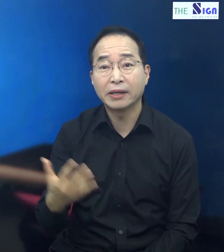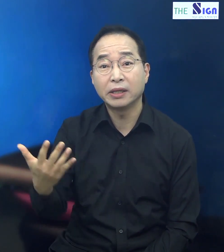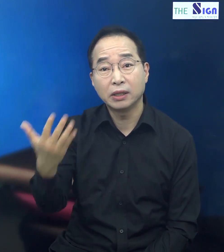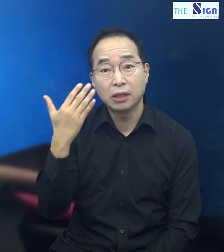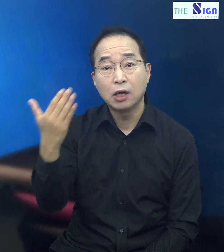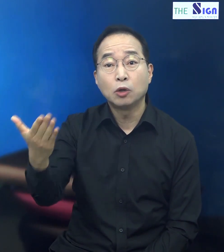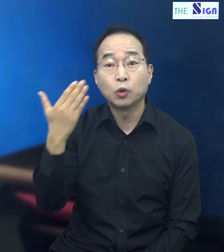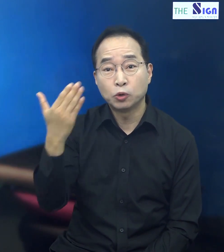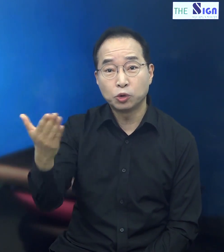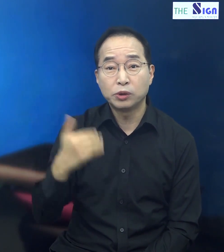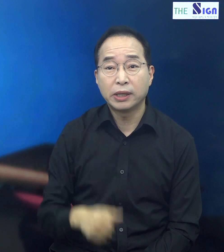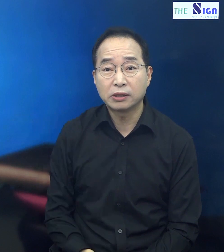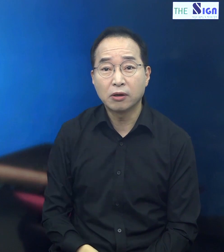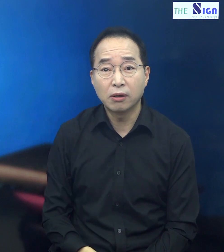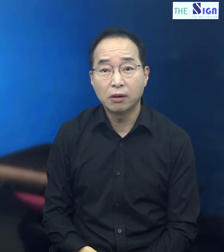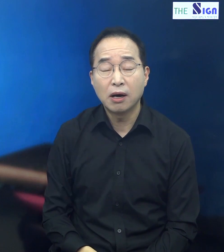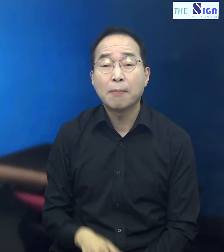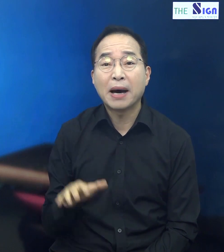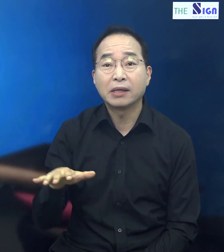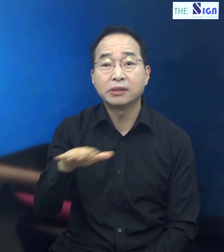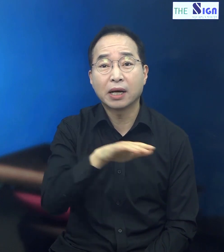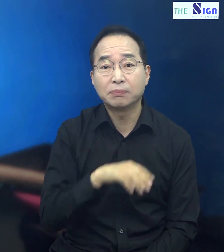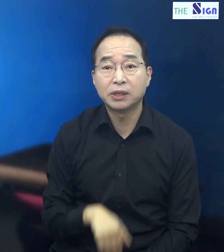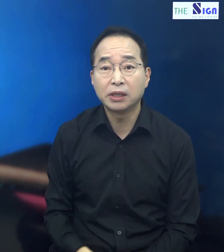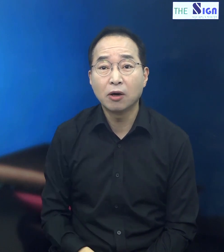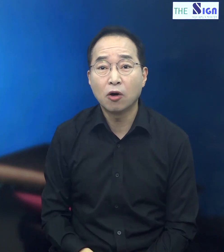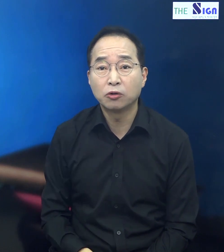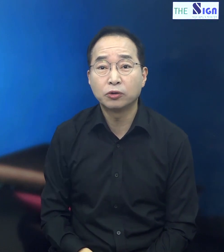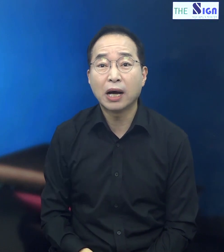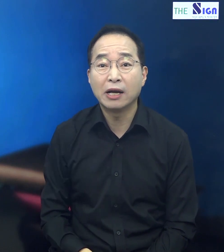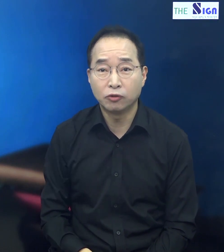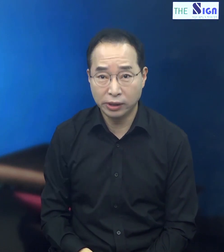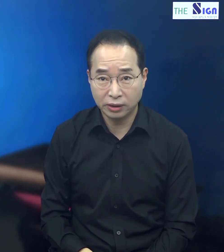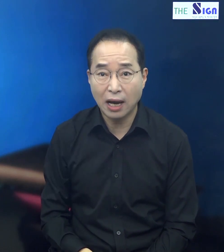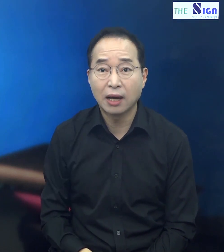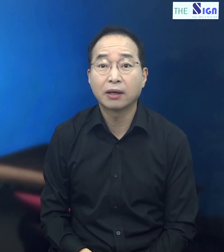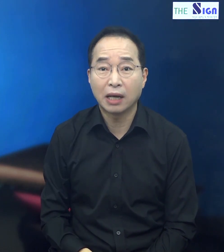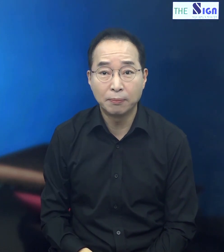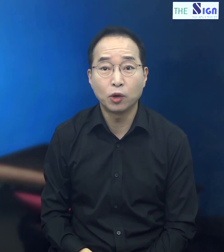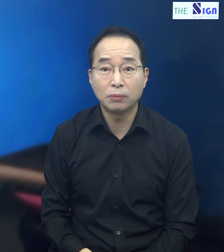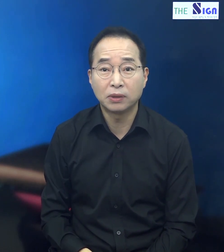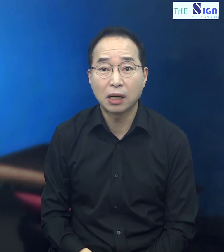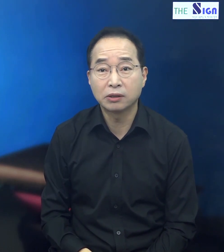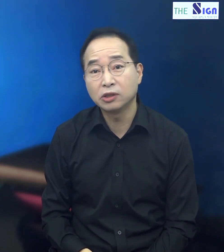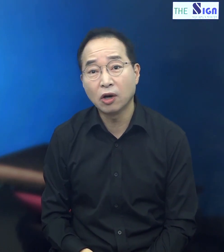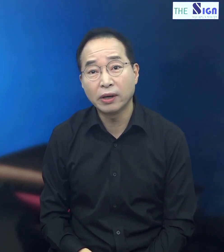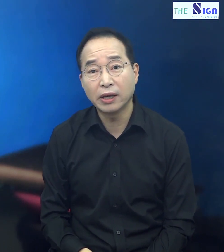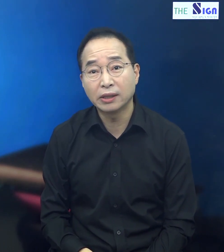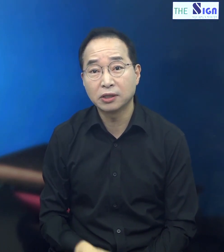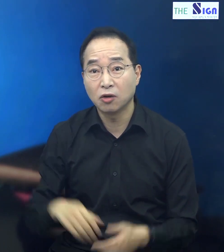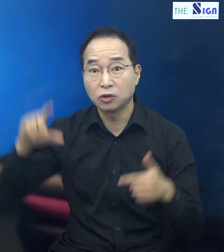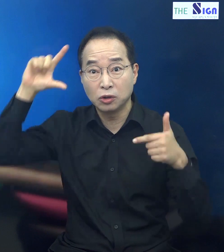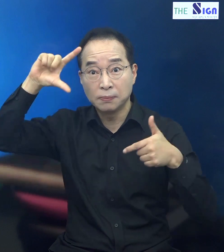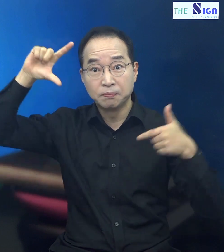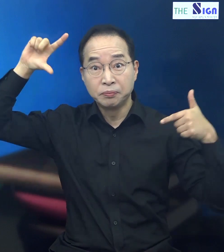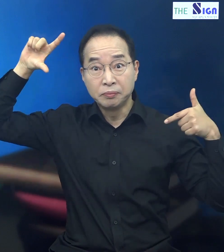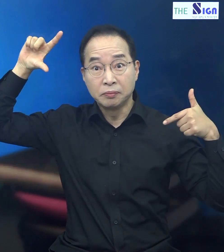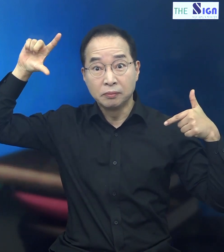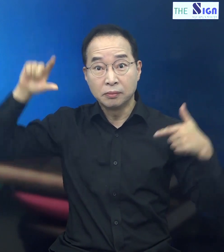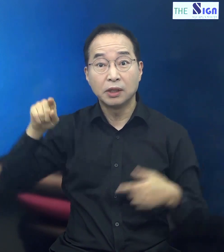많이 노출돼서 많은 사람들이 얼굴을 알고 있다라는 표현입니다. 그래서 연예인 같은 경우는 이런